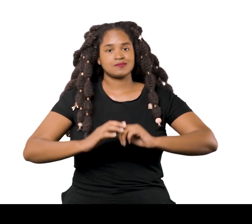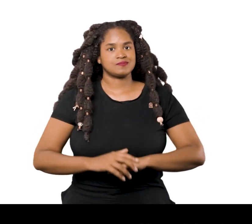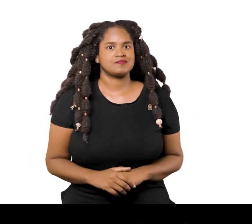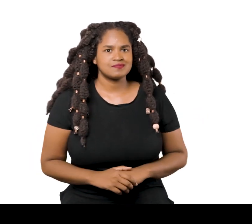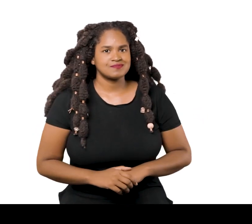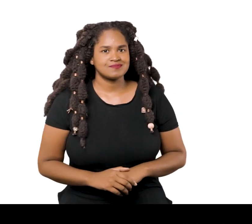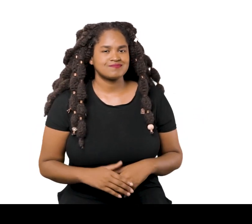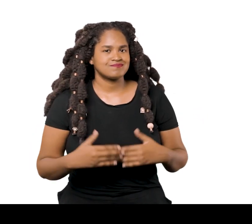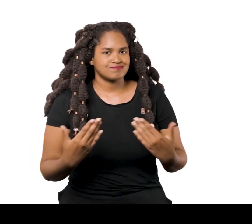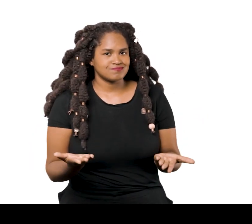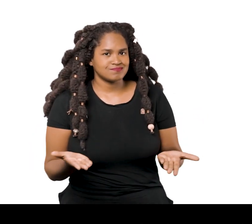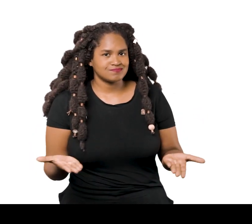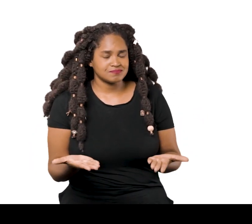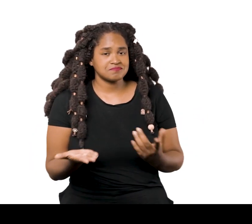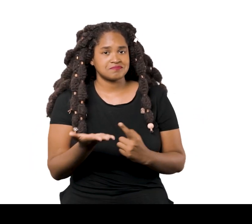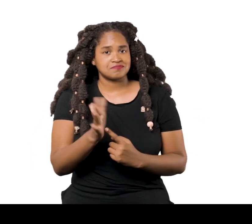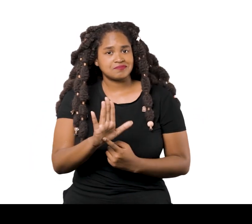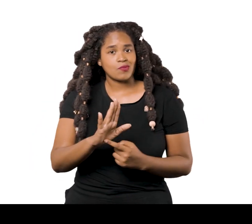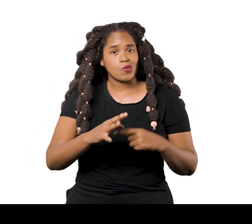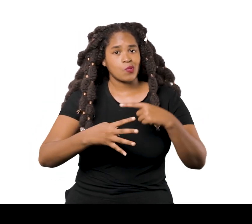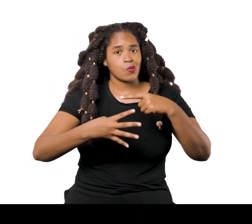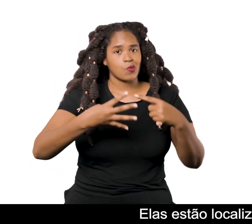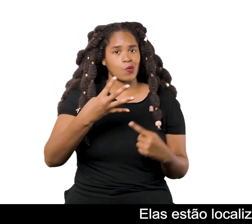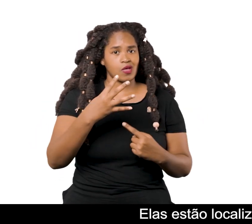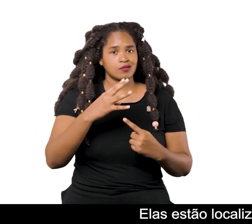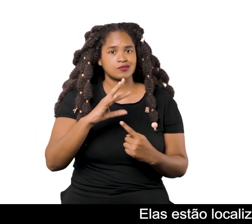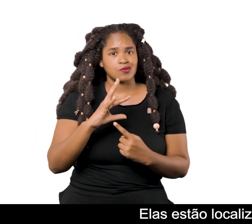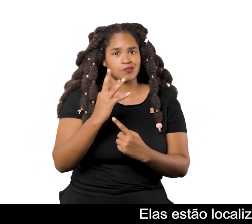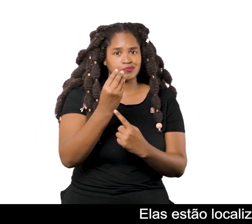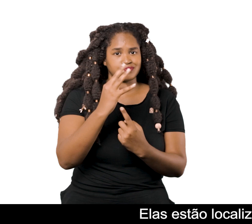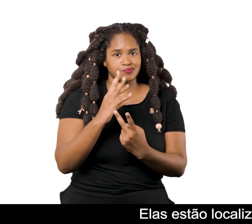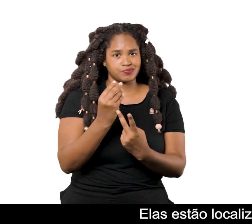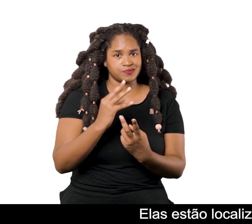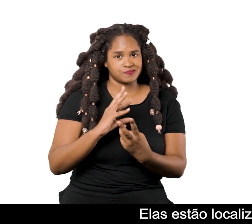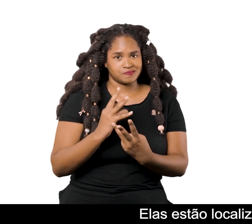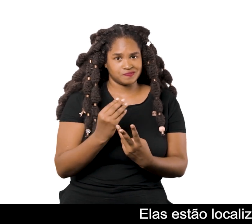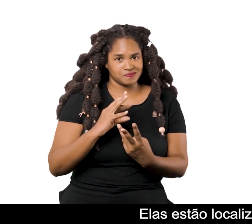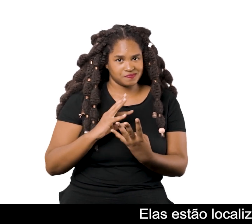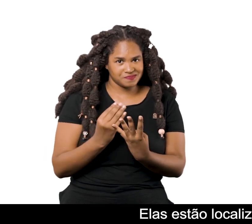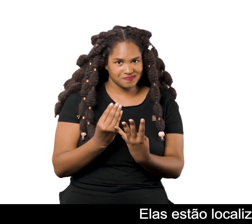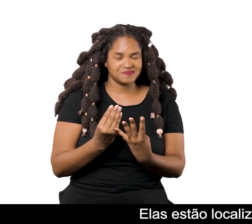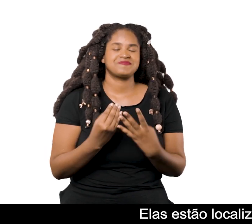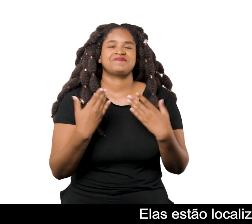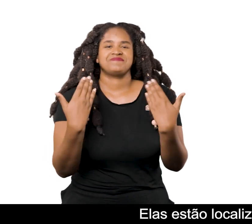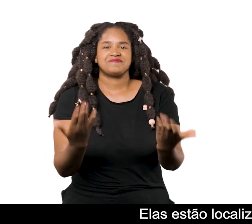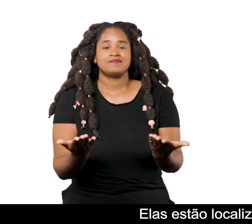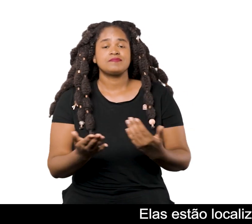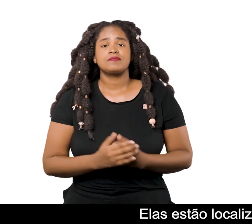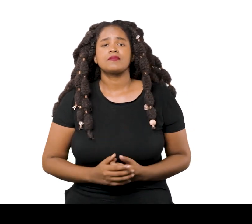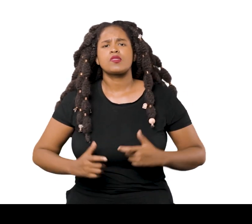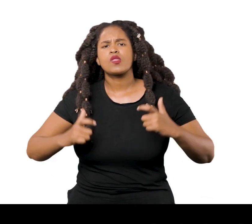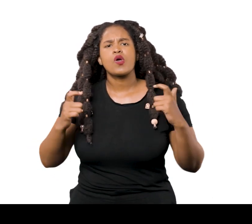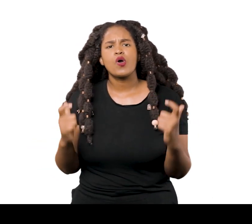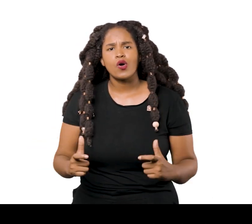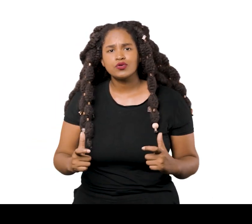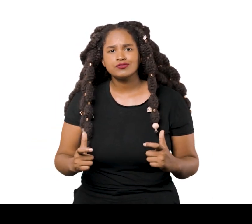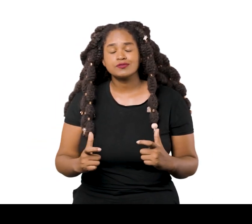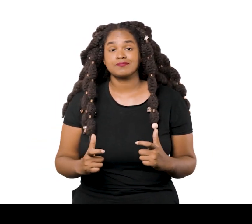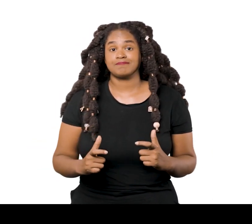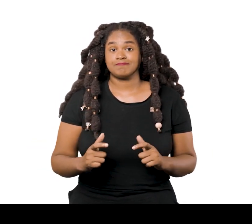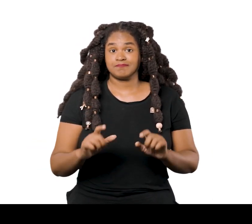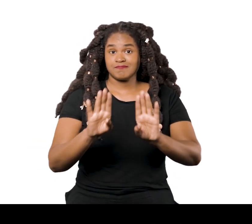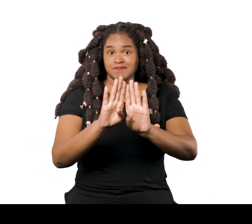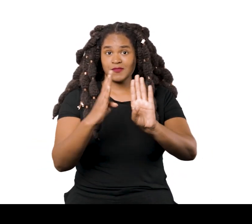Nesta faixa destacamos 4 obras. Elas estão localizadas na parede à frente da porta de entrada da primeira sala